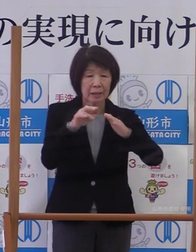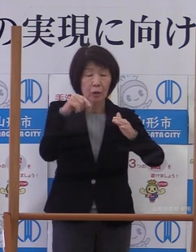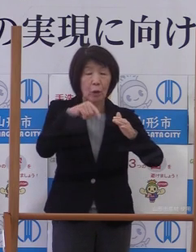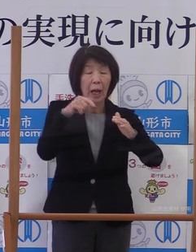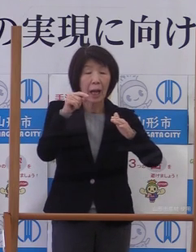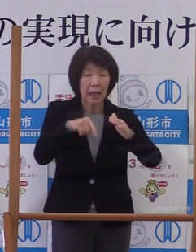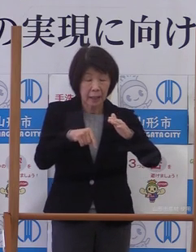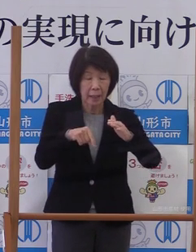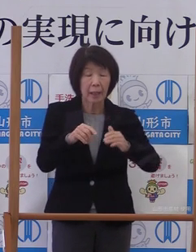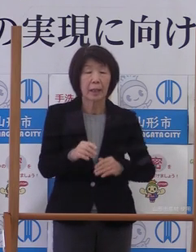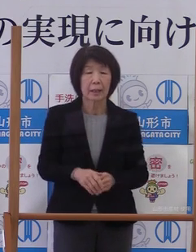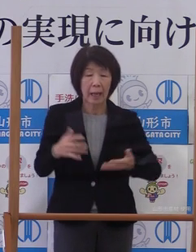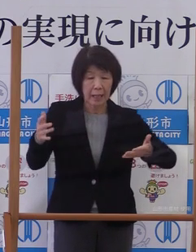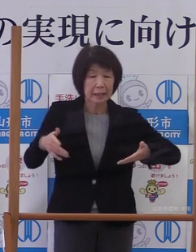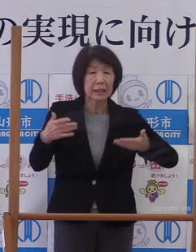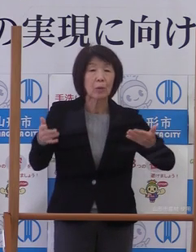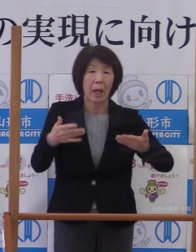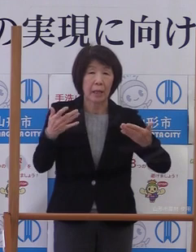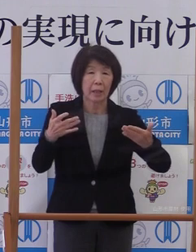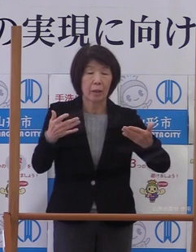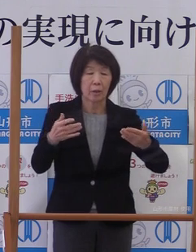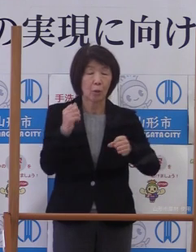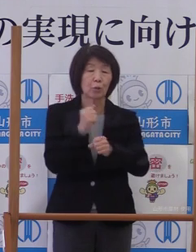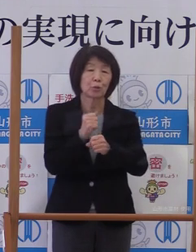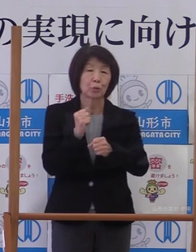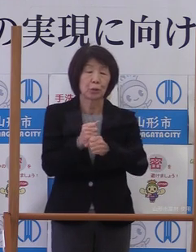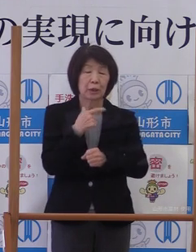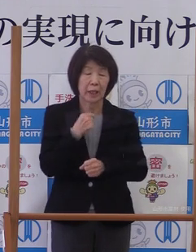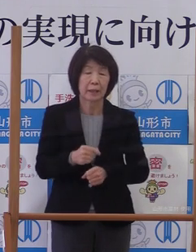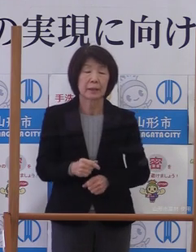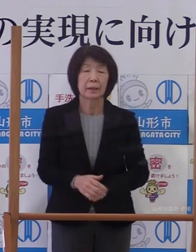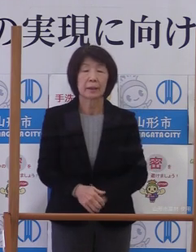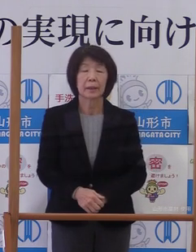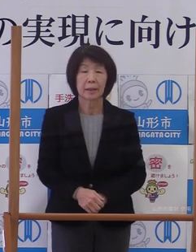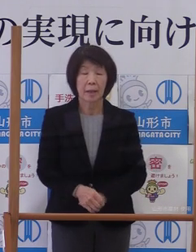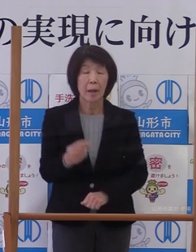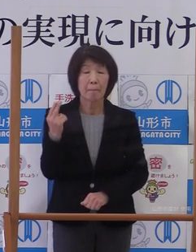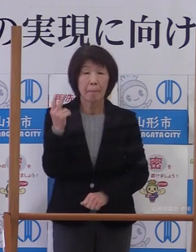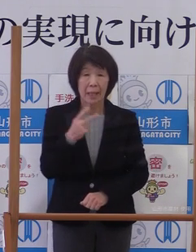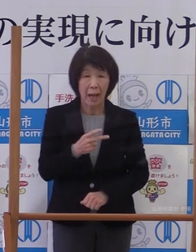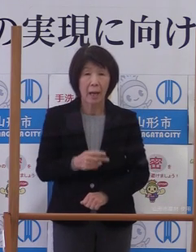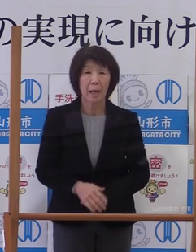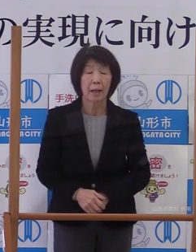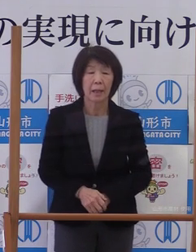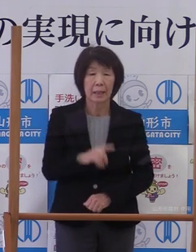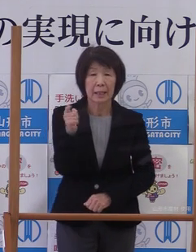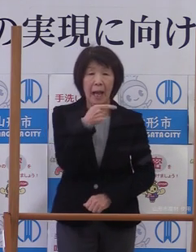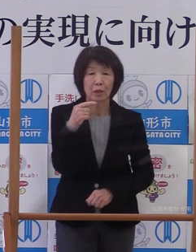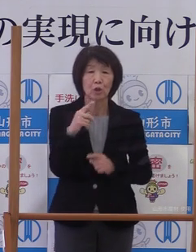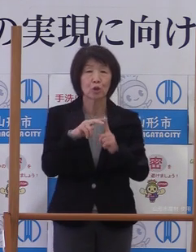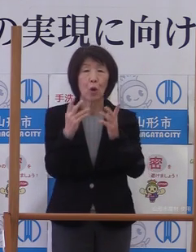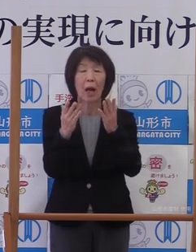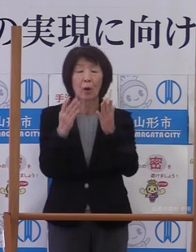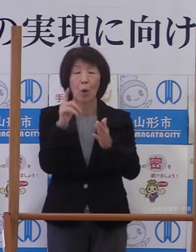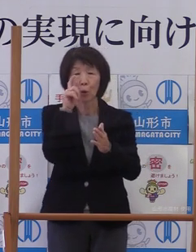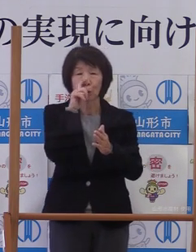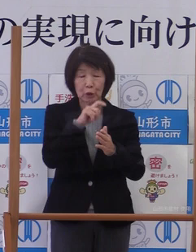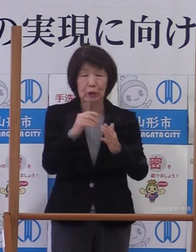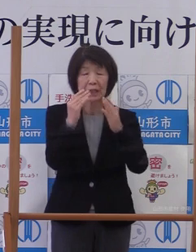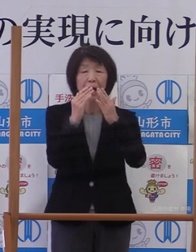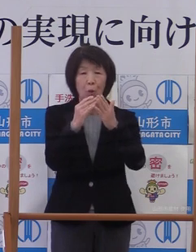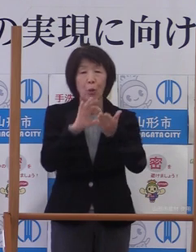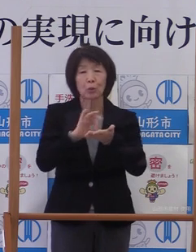向上及びにぎわいの創出を図ります。また第一小学校旧校舎を活用